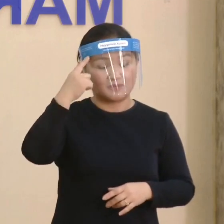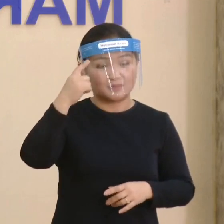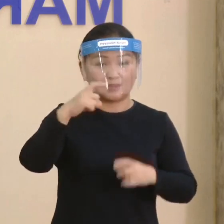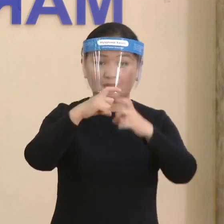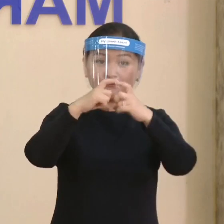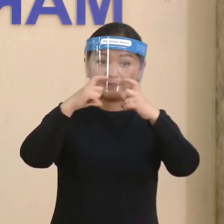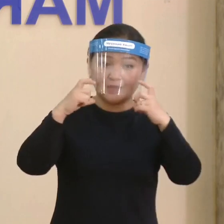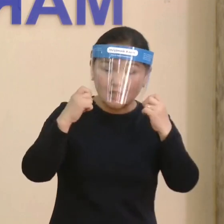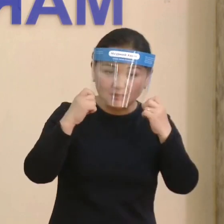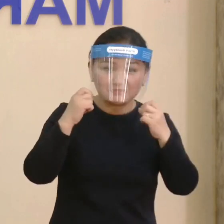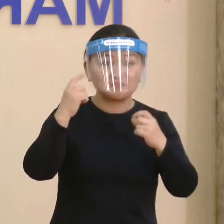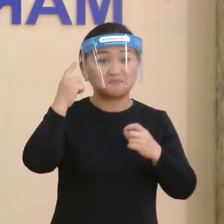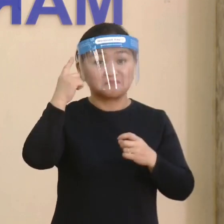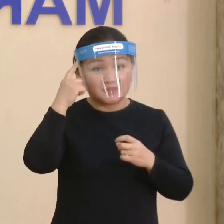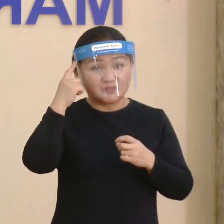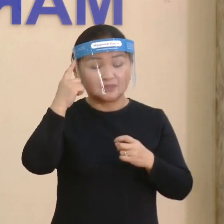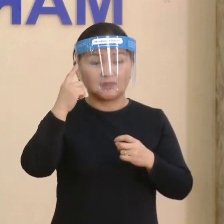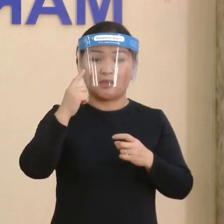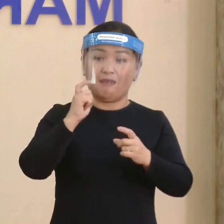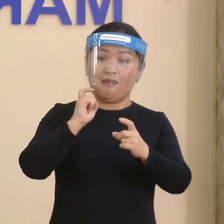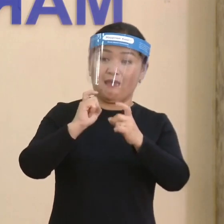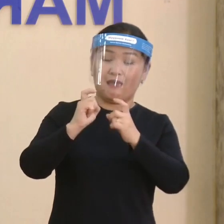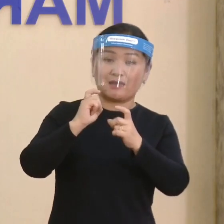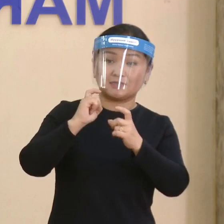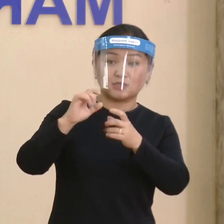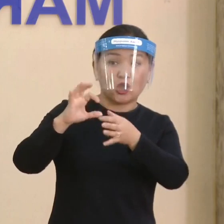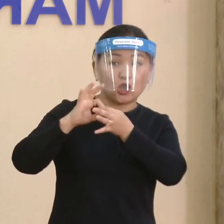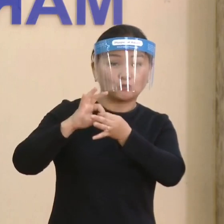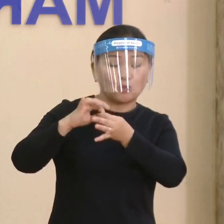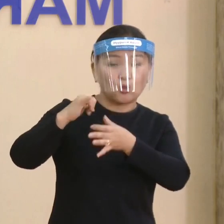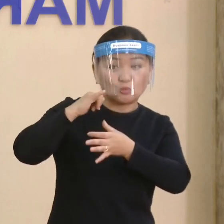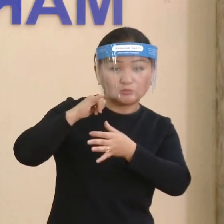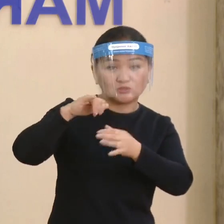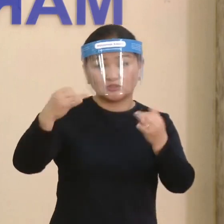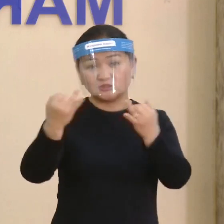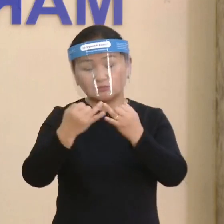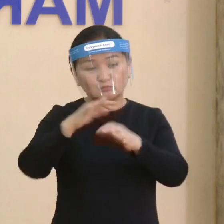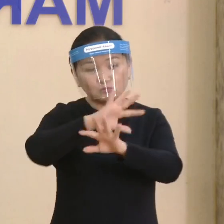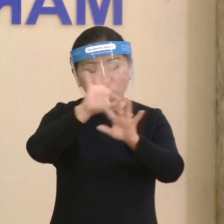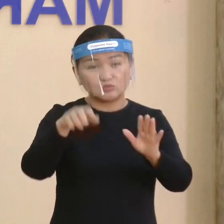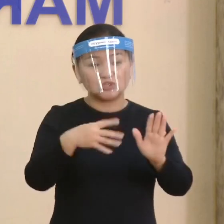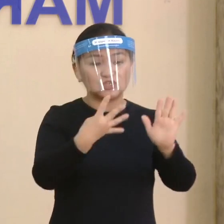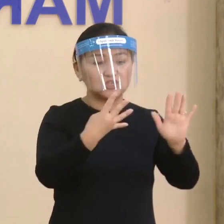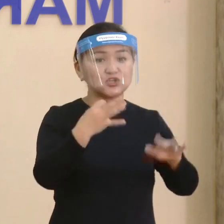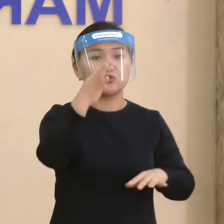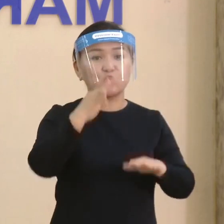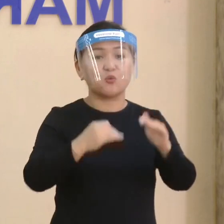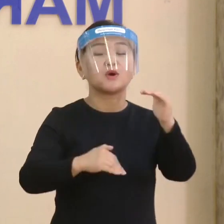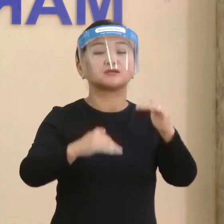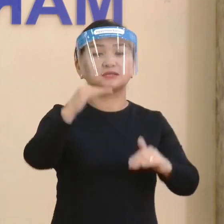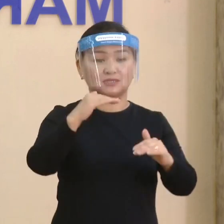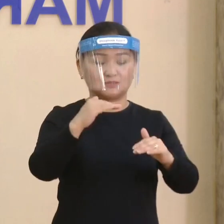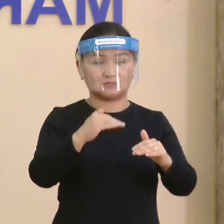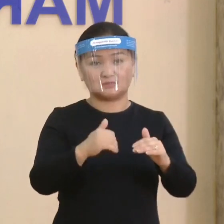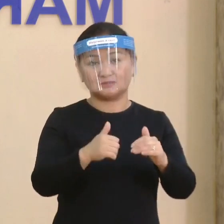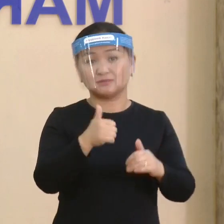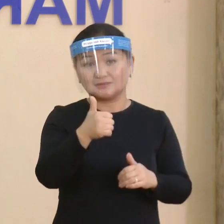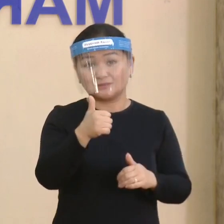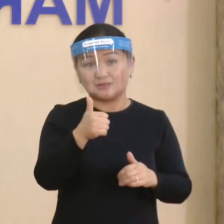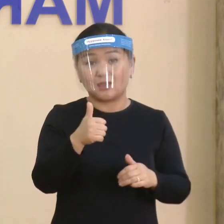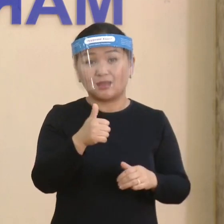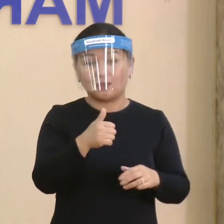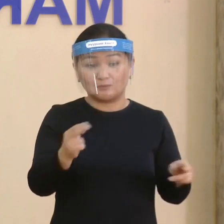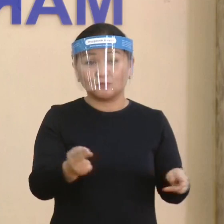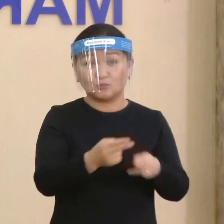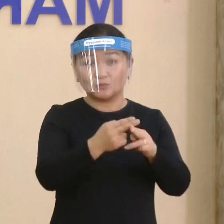хаалтаа зөөх талаар мэдих. Ер нь энэ харилцаа холбооны мэдлгүүд бол их сайн дандаа 9-с дээш хувьтай байгаа гэсэн ийм одоо үзүүлэлтүүд гарсан. А зүгээр